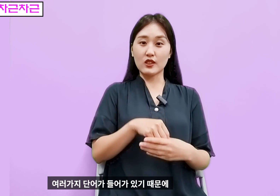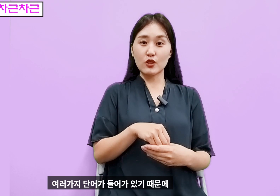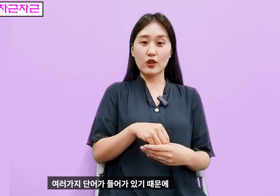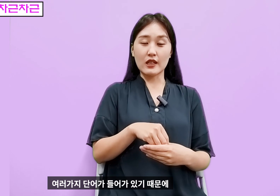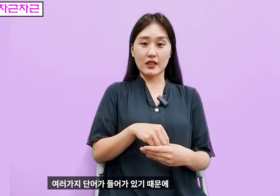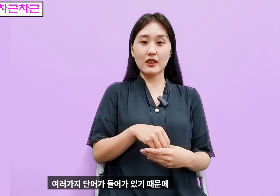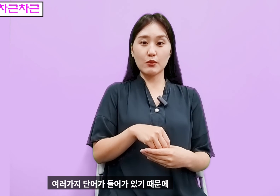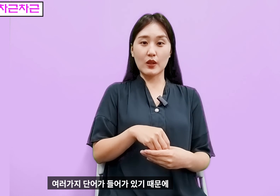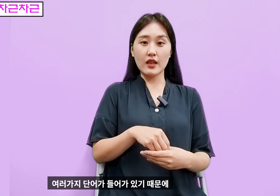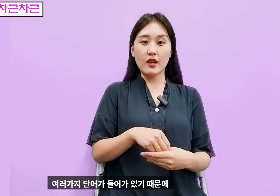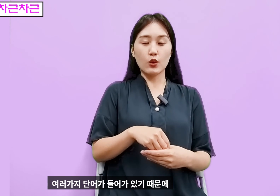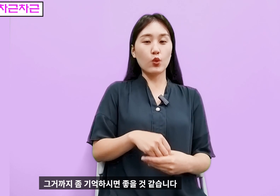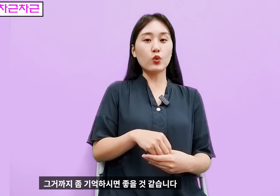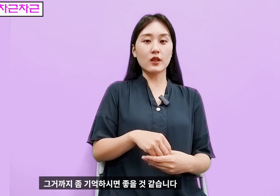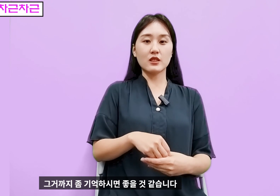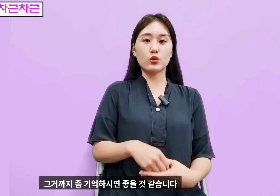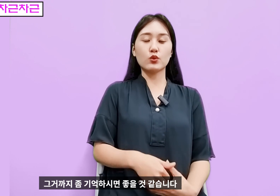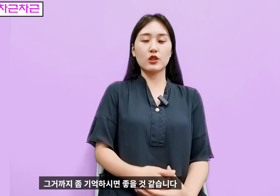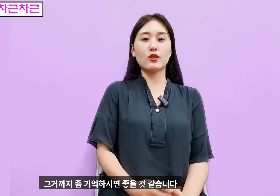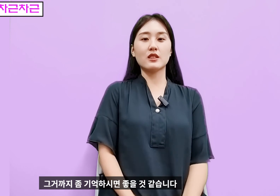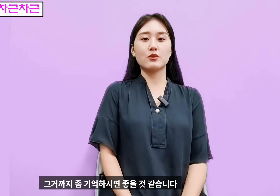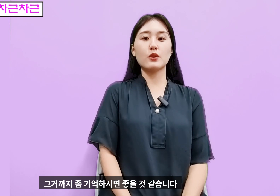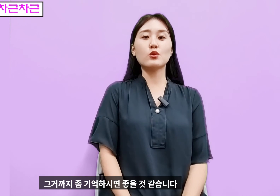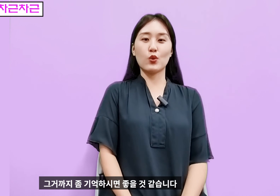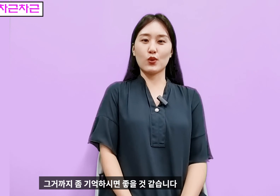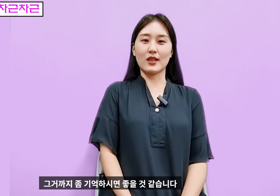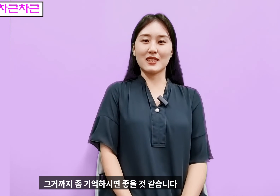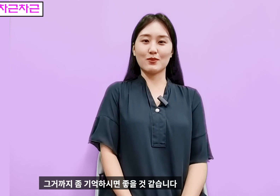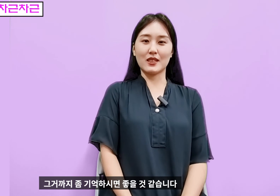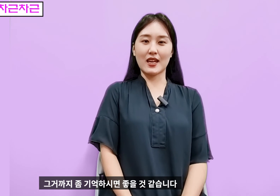들어가 있기 때문에 그거까지 조금 기억하시면 좋을 것 같습니다.